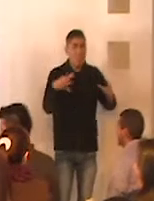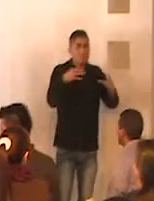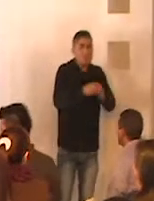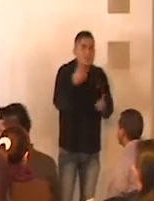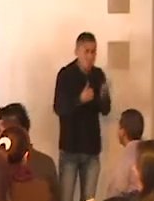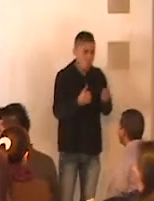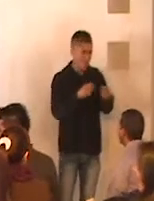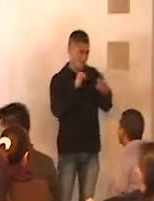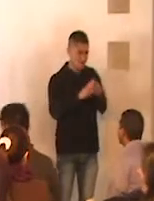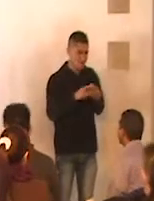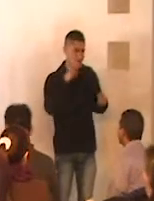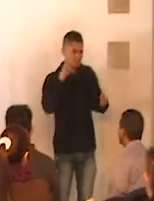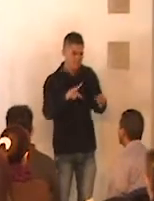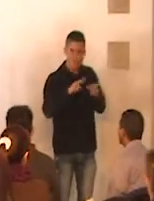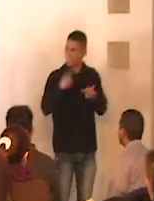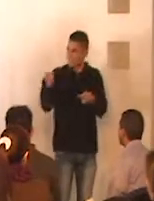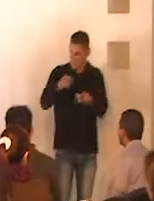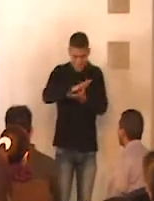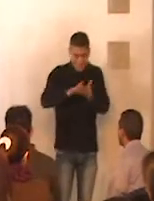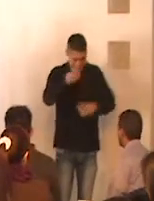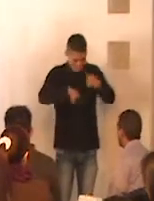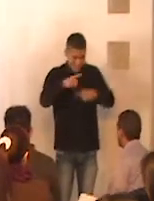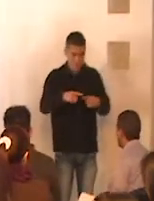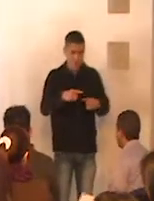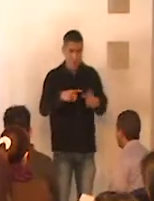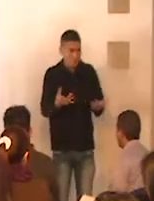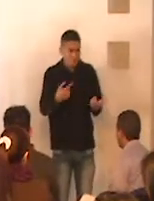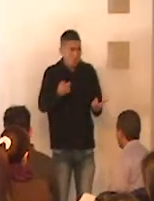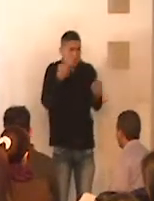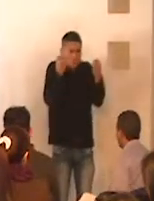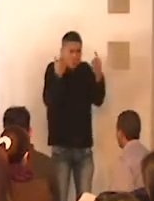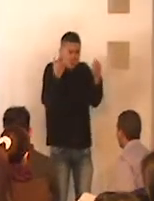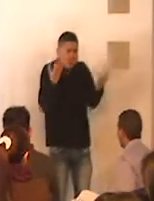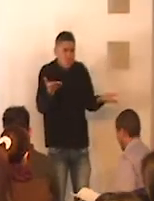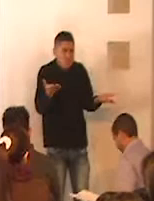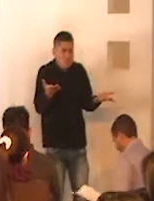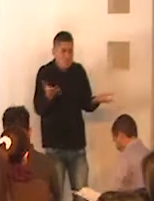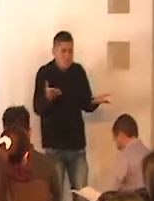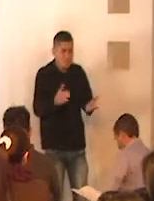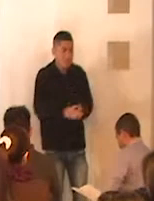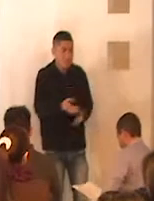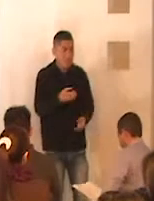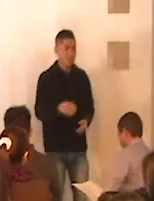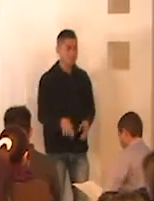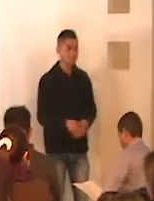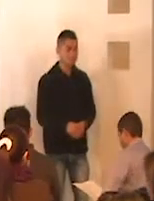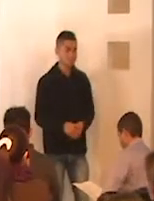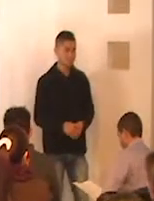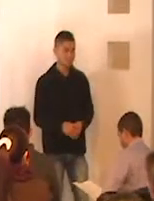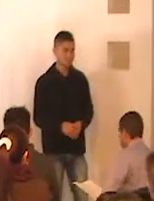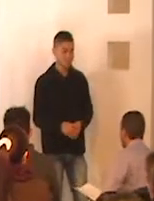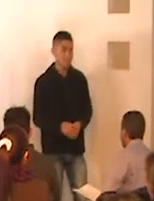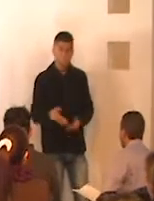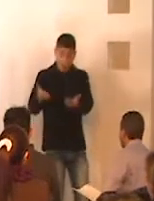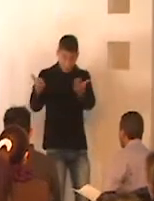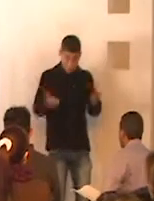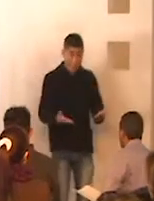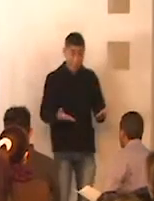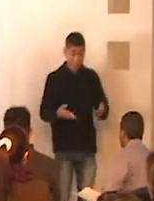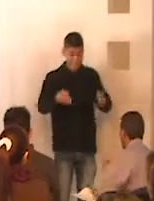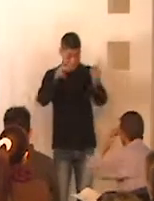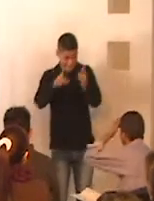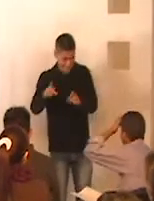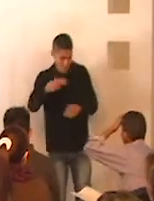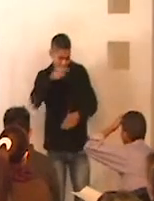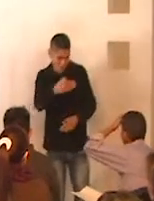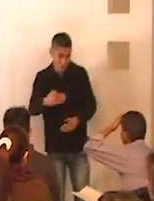de leyes, o de las. No me cae en la cabeza que esté recibiendo chicos con discapacidades y que